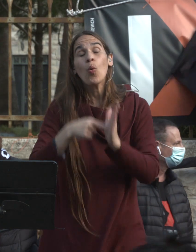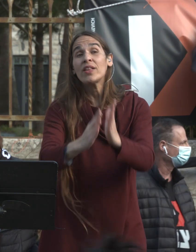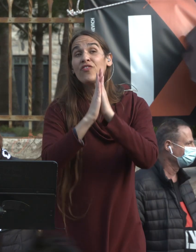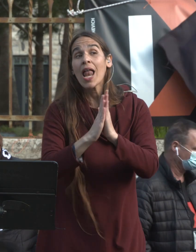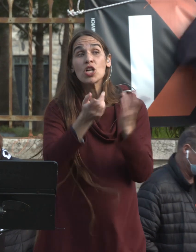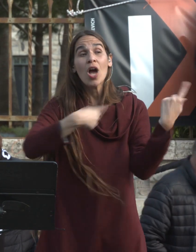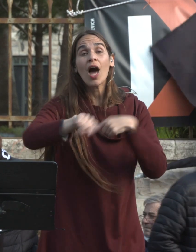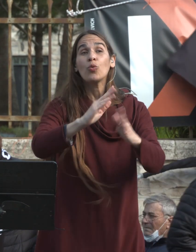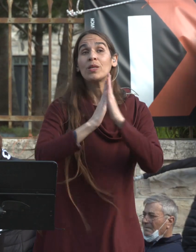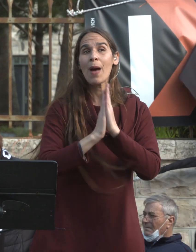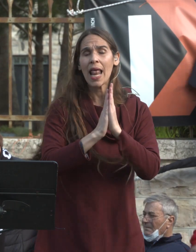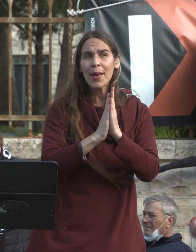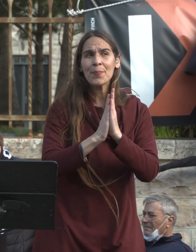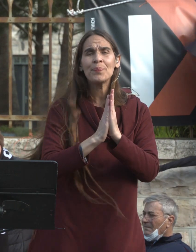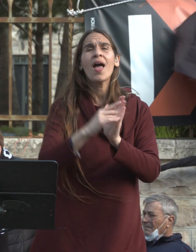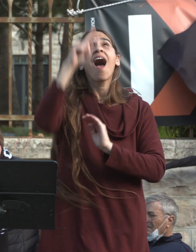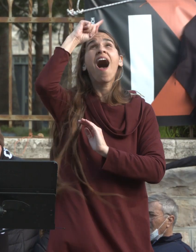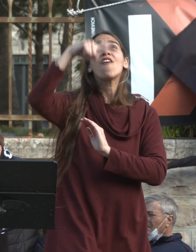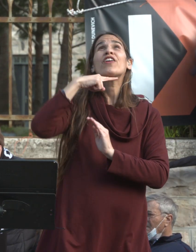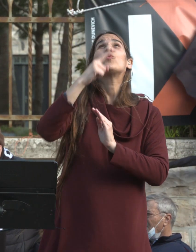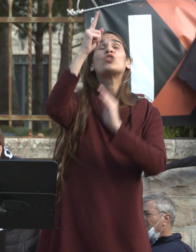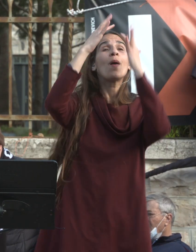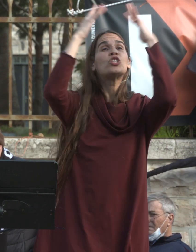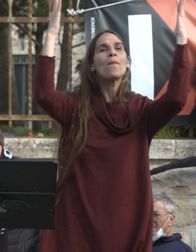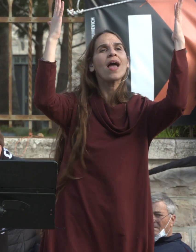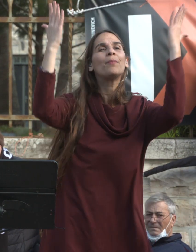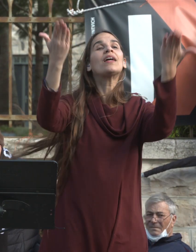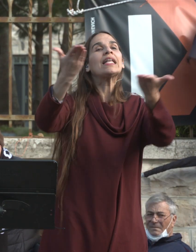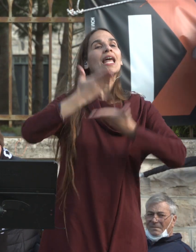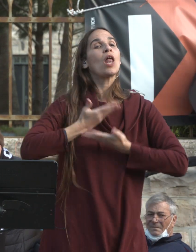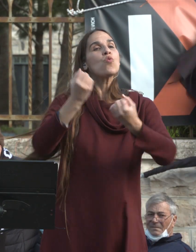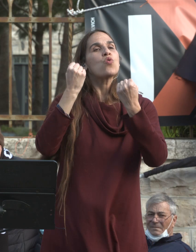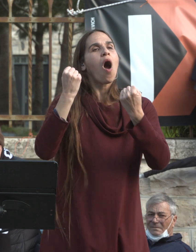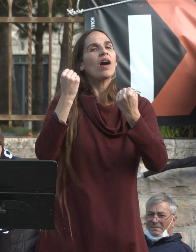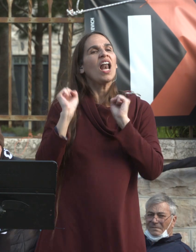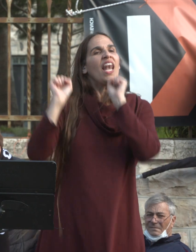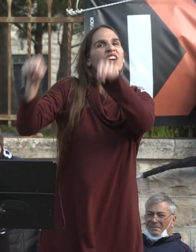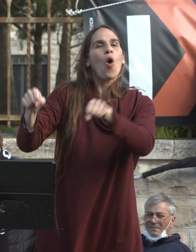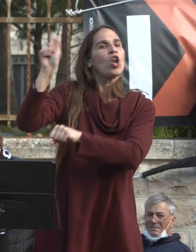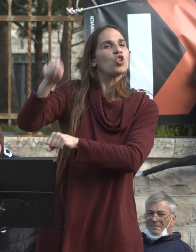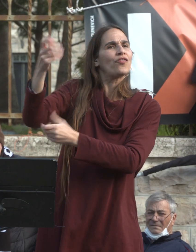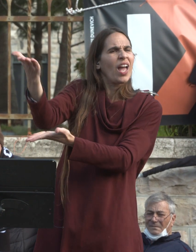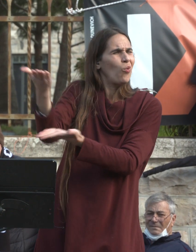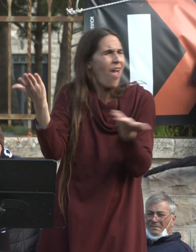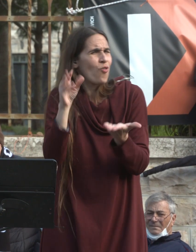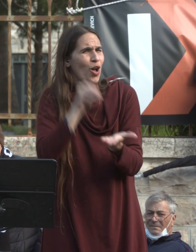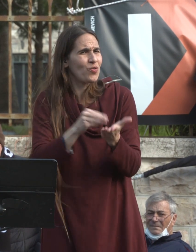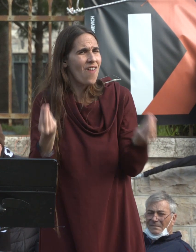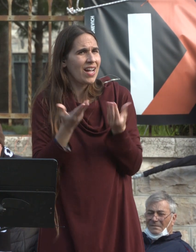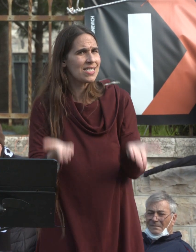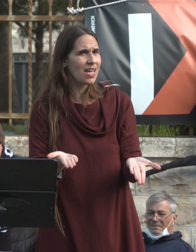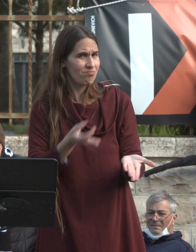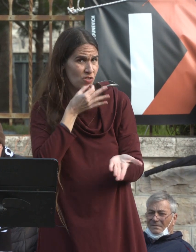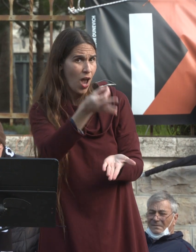אנחנו מתפללים, אבינו שבשמיים, תן לנו כוח לגבור על שופטינו.